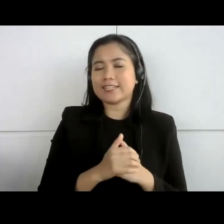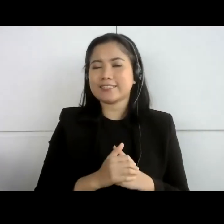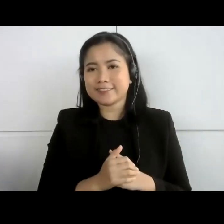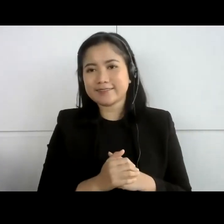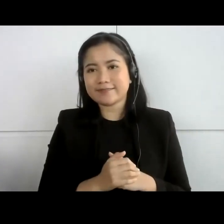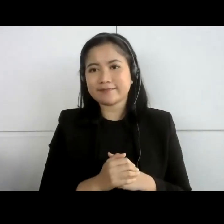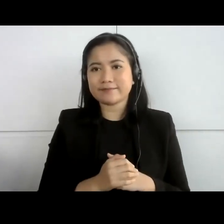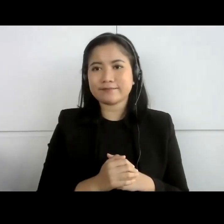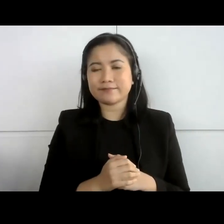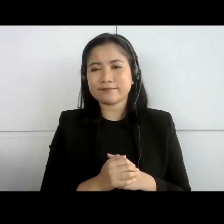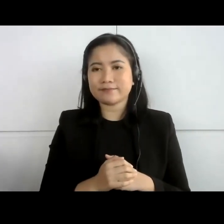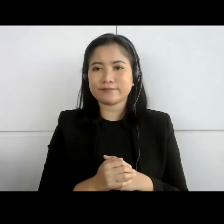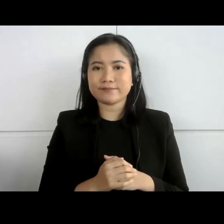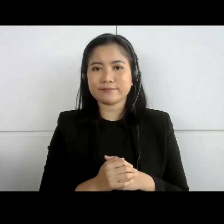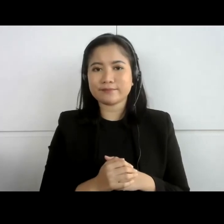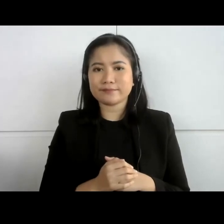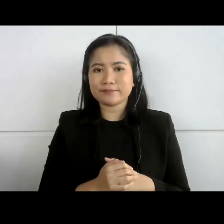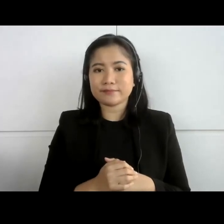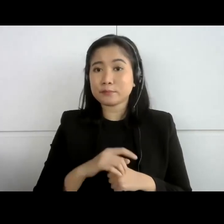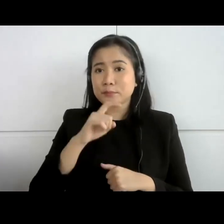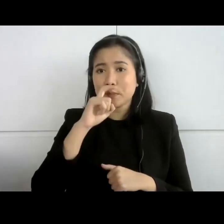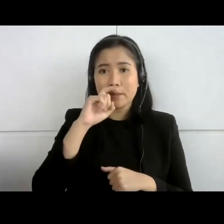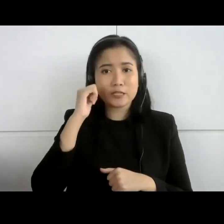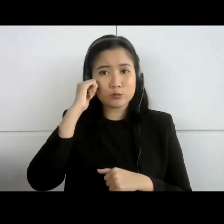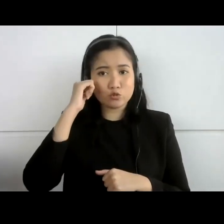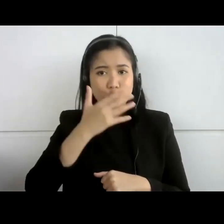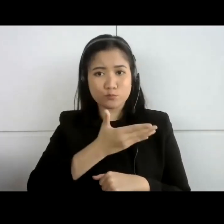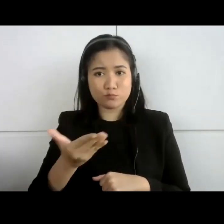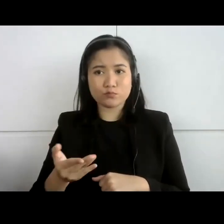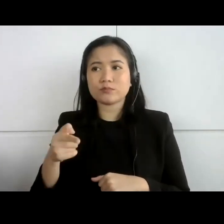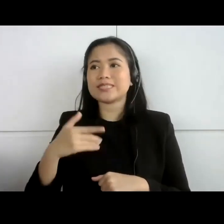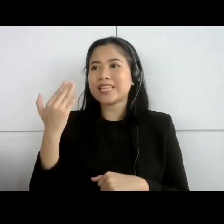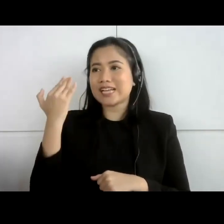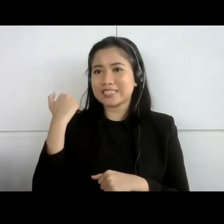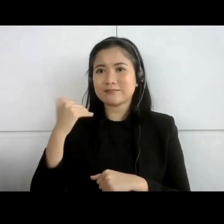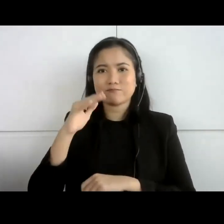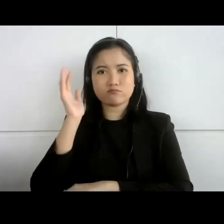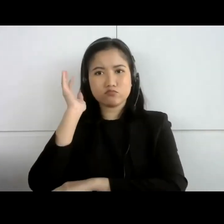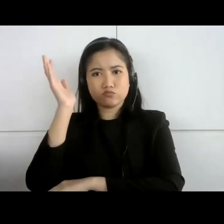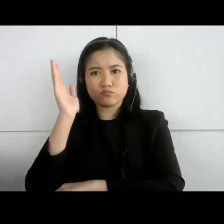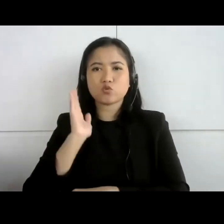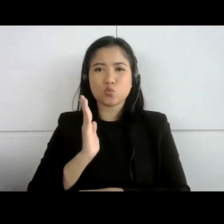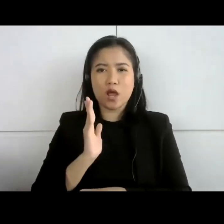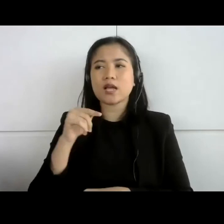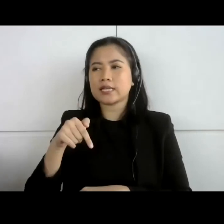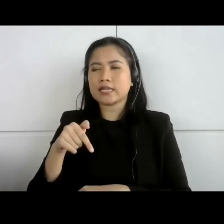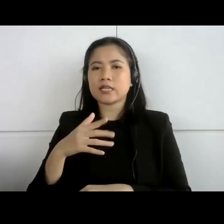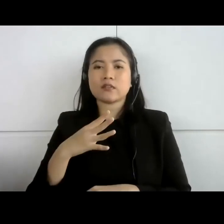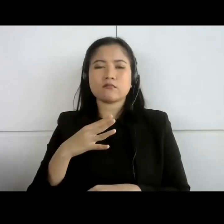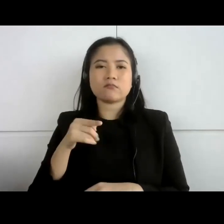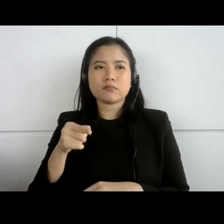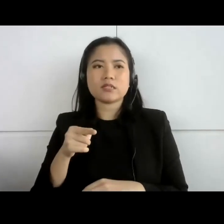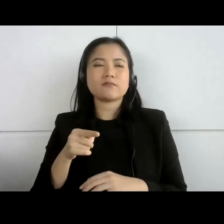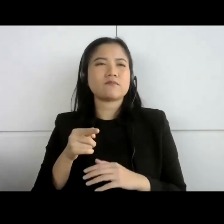Bapak Ibu sekalian, dari sejumlah yang saya sampaikan tadi, sesungguhnya ini adalah